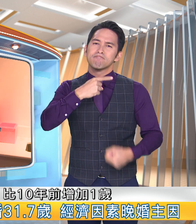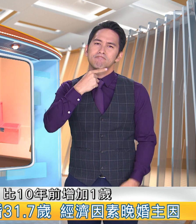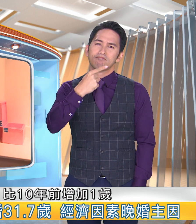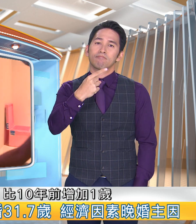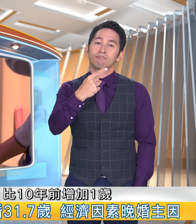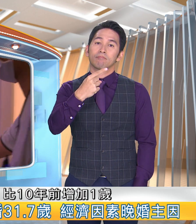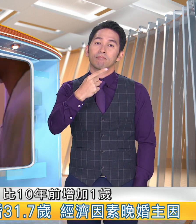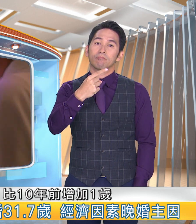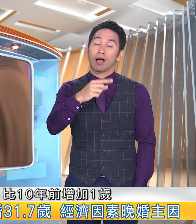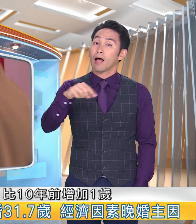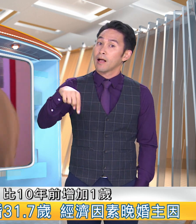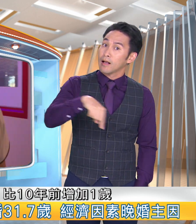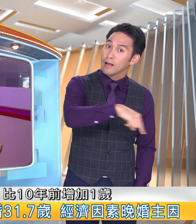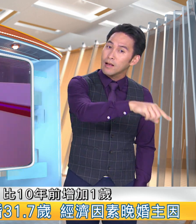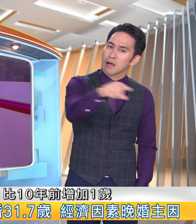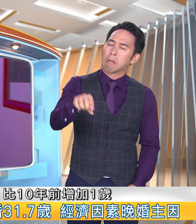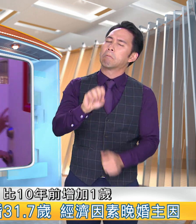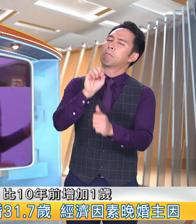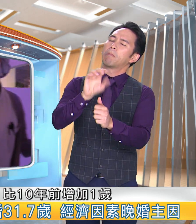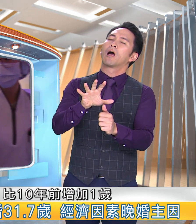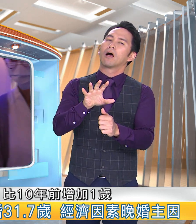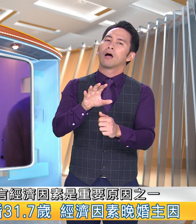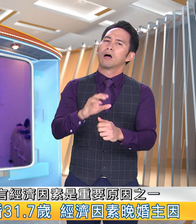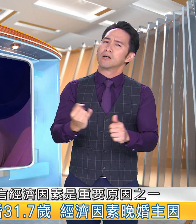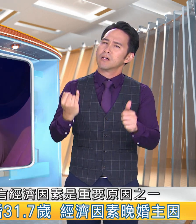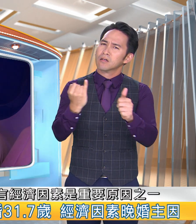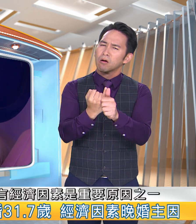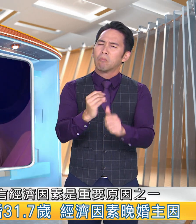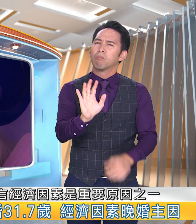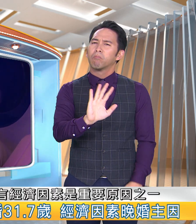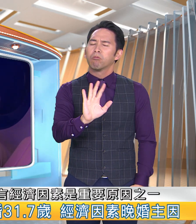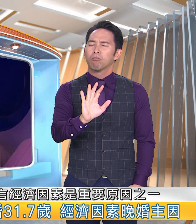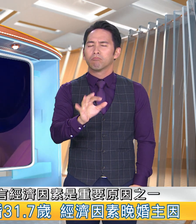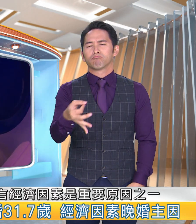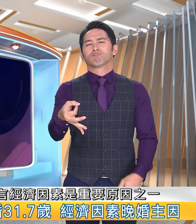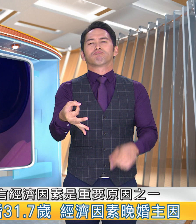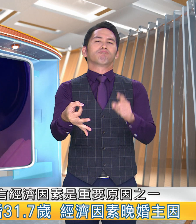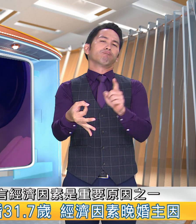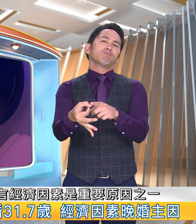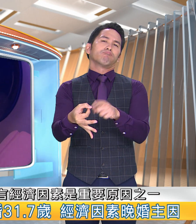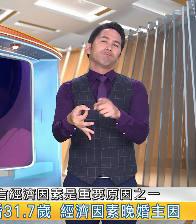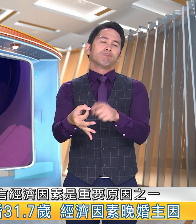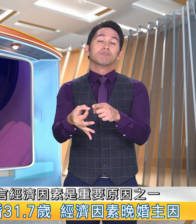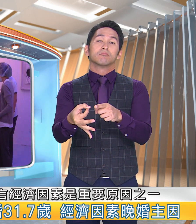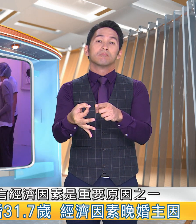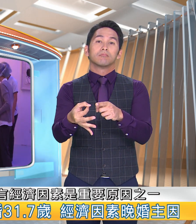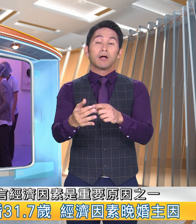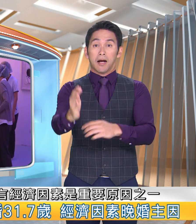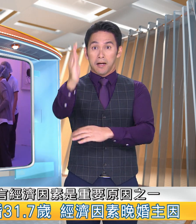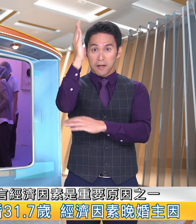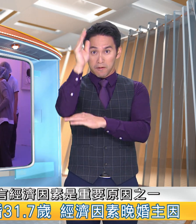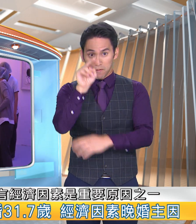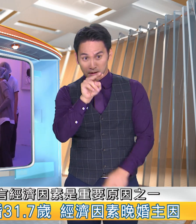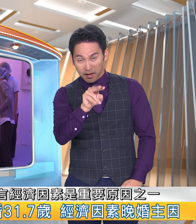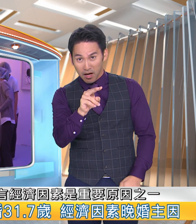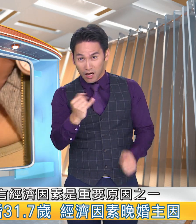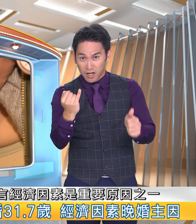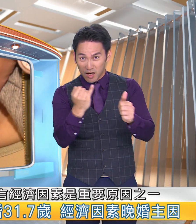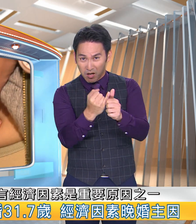加1岁。有不少民众直言，经济因素是重要原因之一，而晚